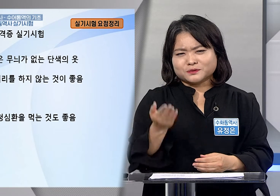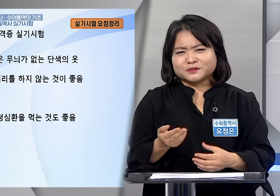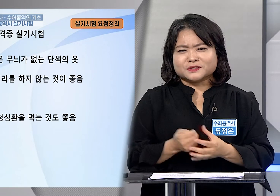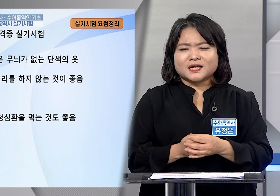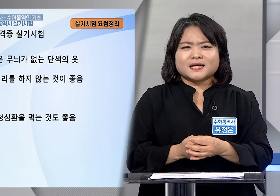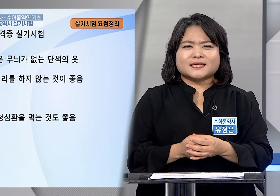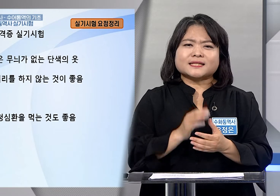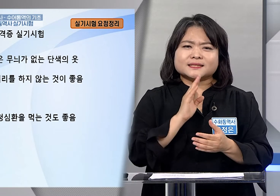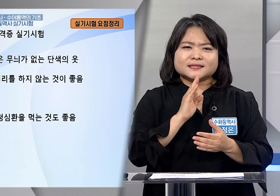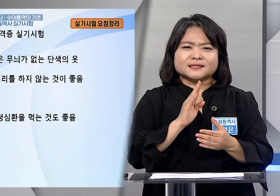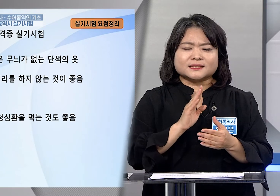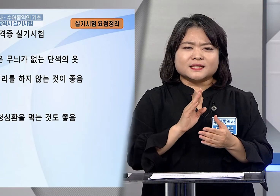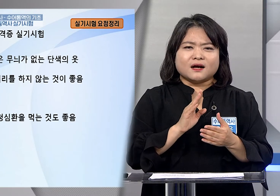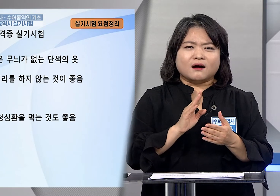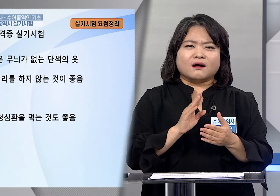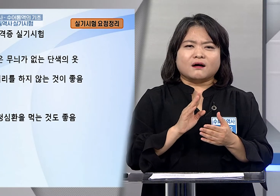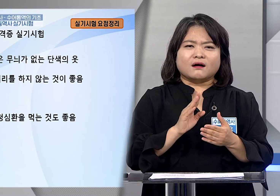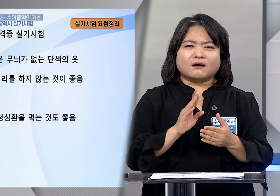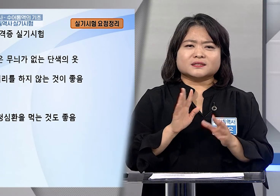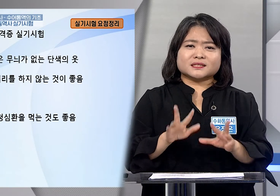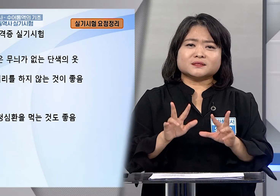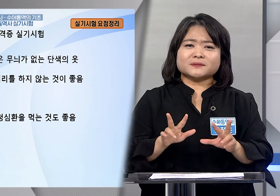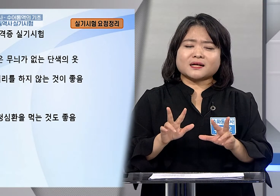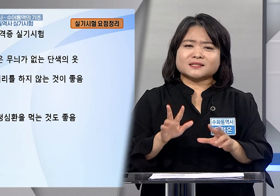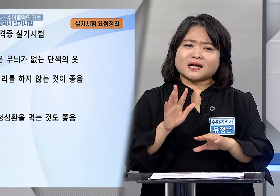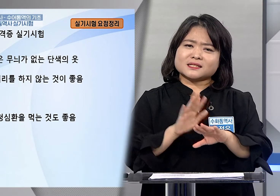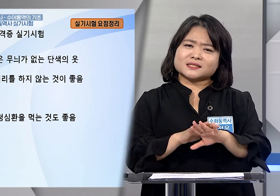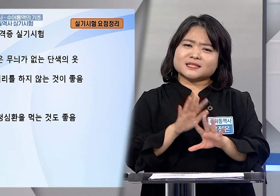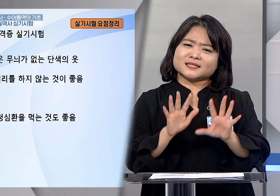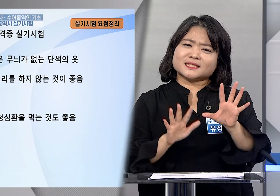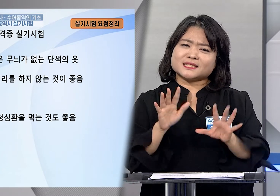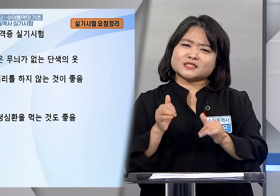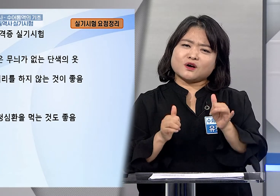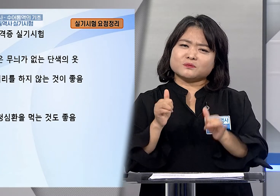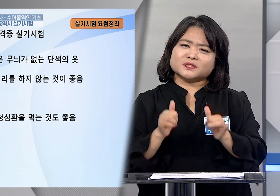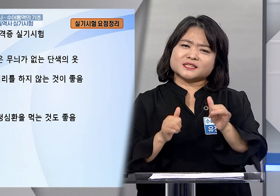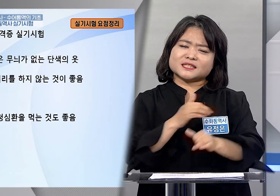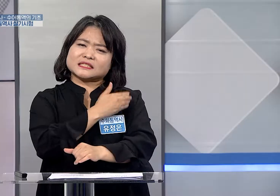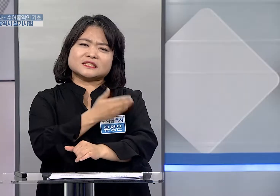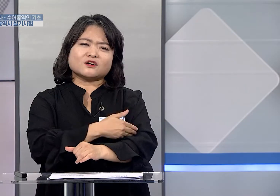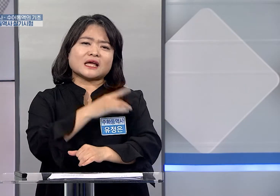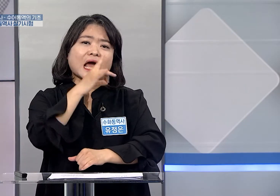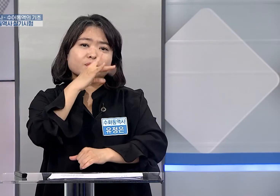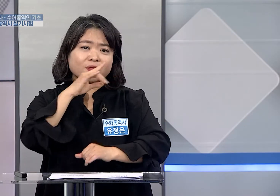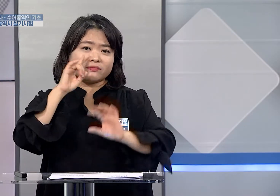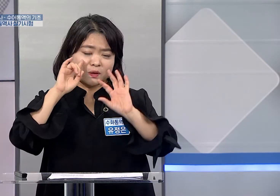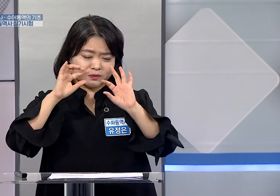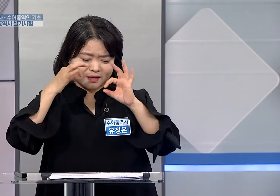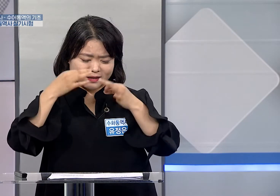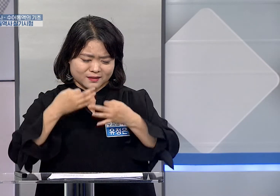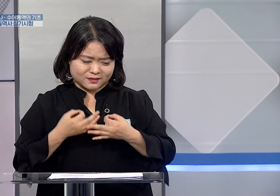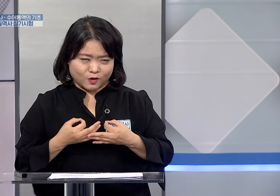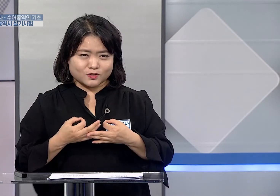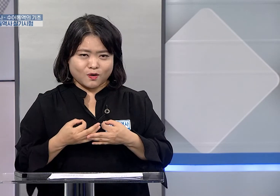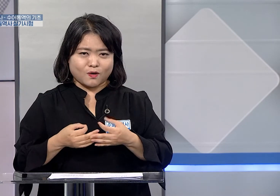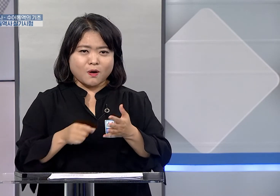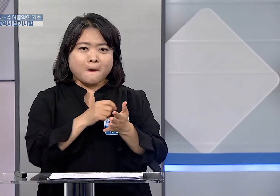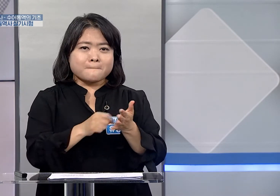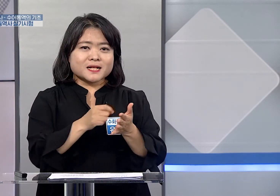여러분 사실 지금 당장 실기시험을 칠 실력이 안 된다고 생각이 들어서